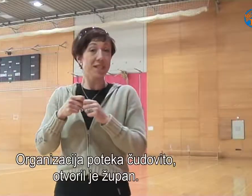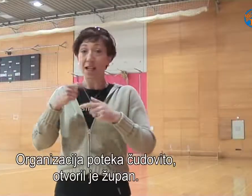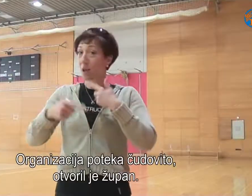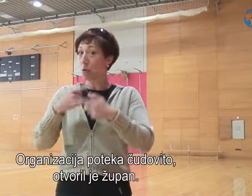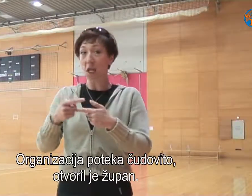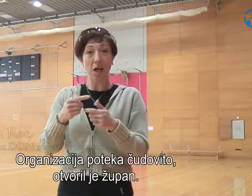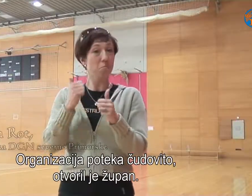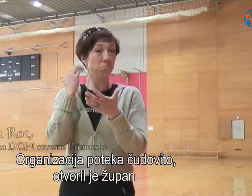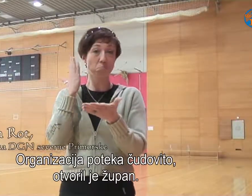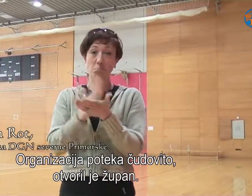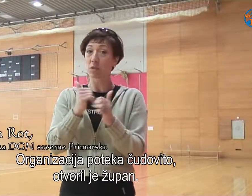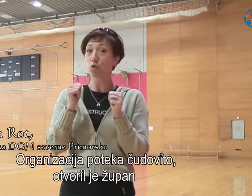Organizacija poteka